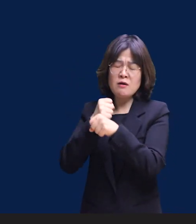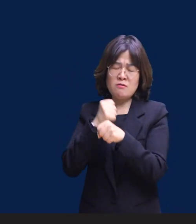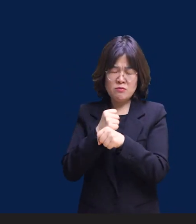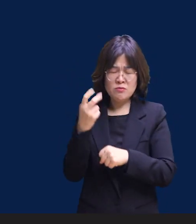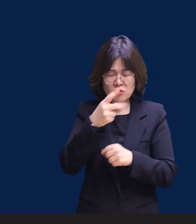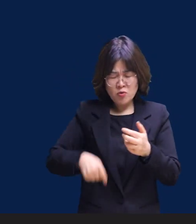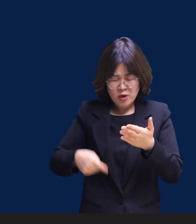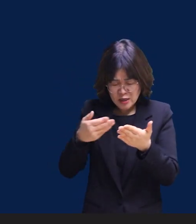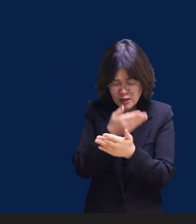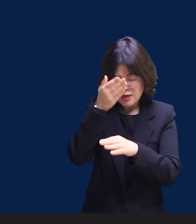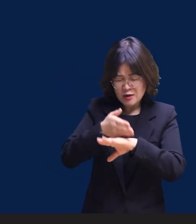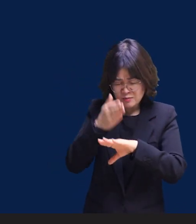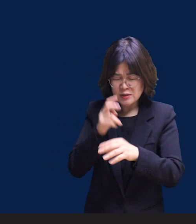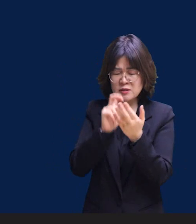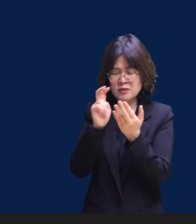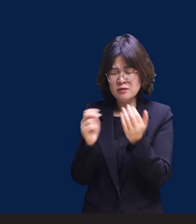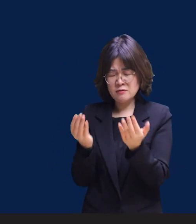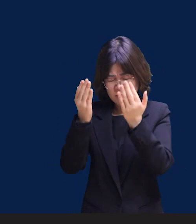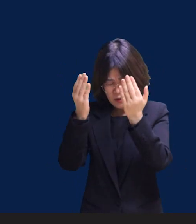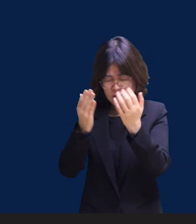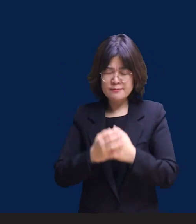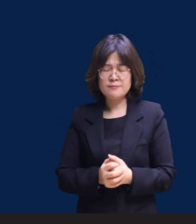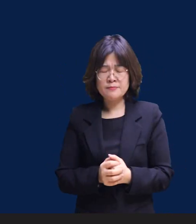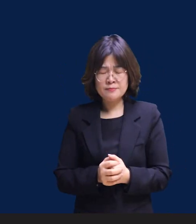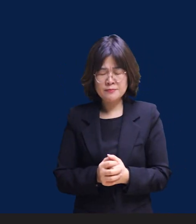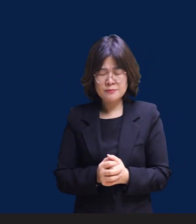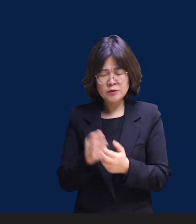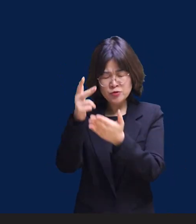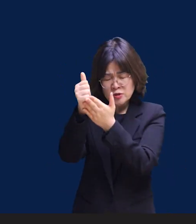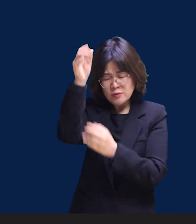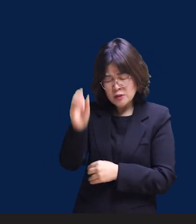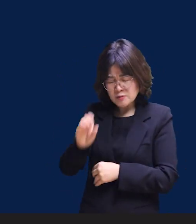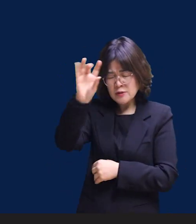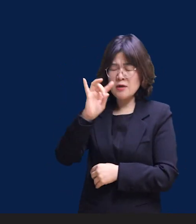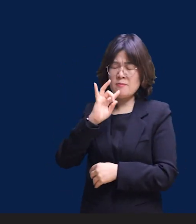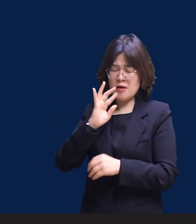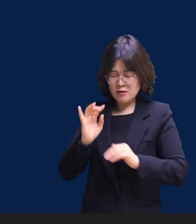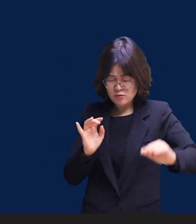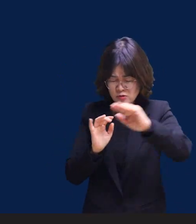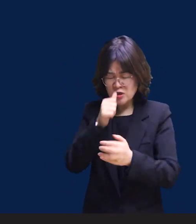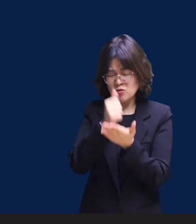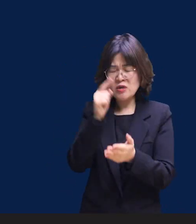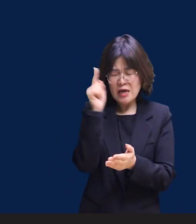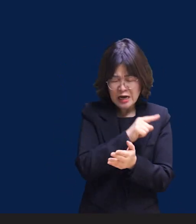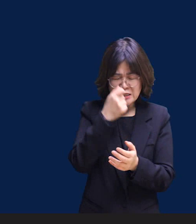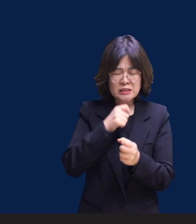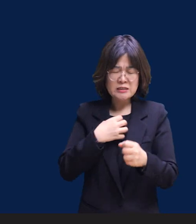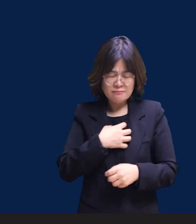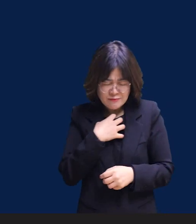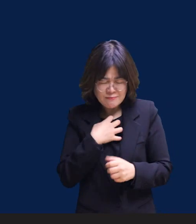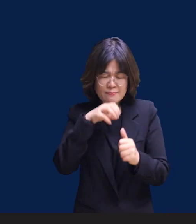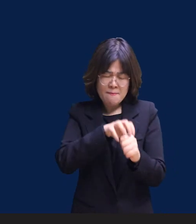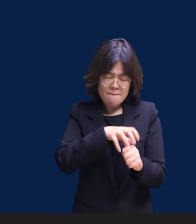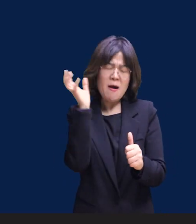생각하며 이 시간 회개와 감사와 찬송을 올립니다. 주님의 십자가만이 저희의 죄악과